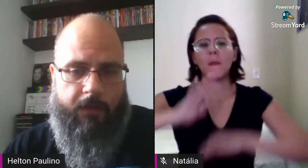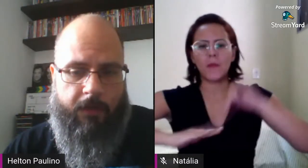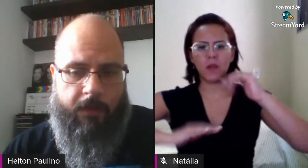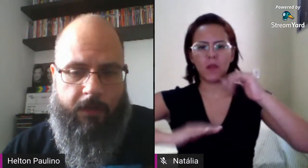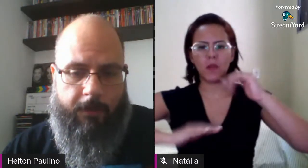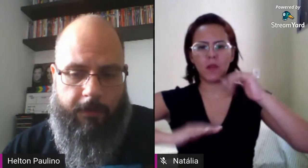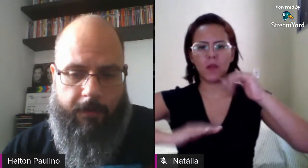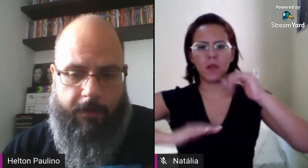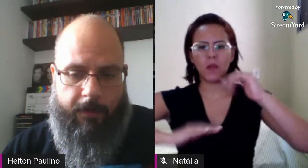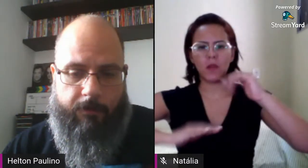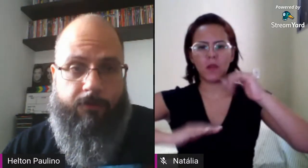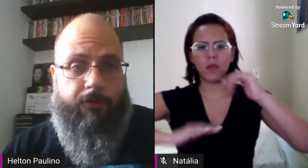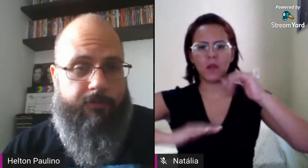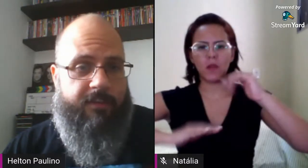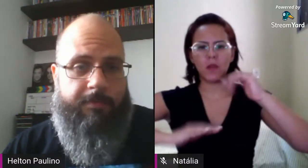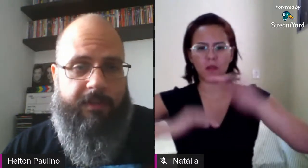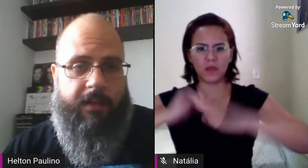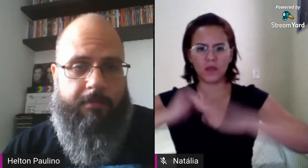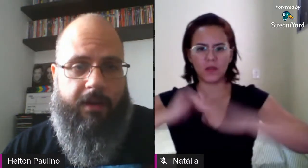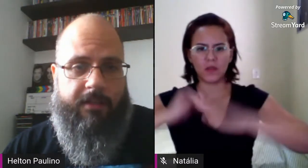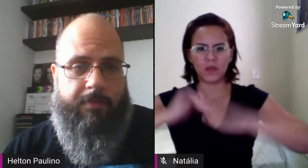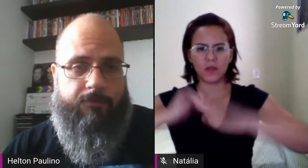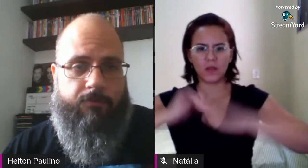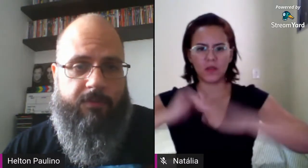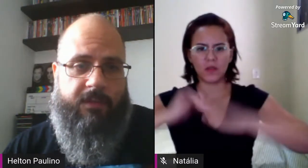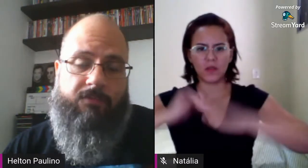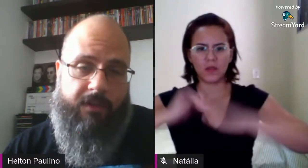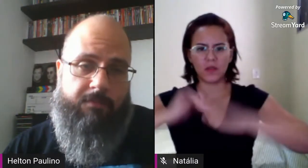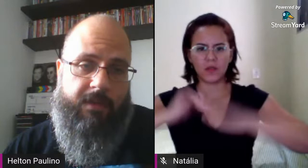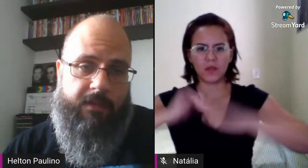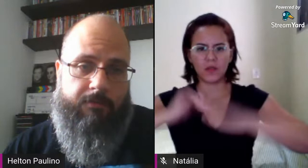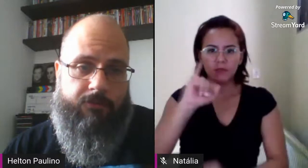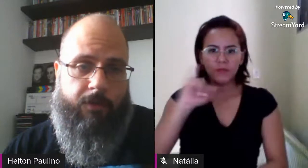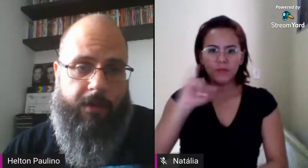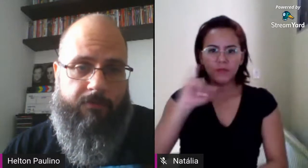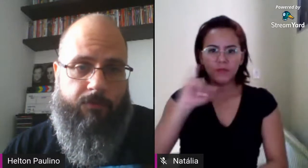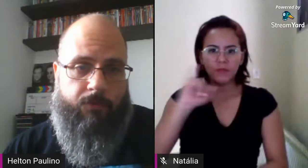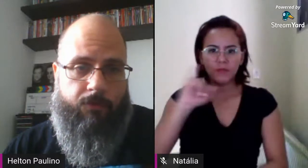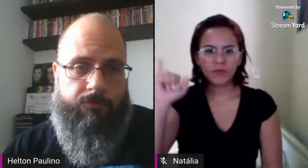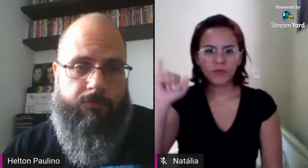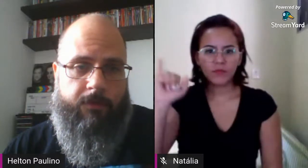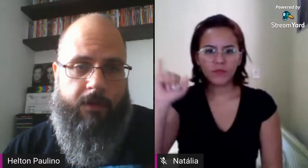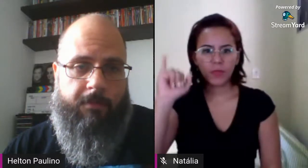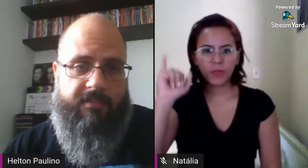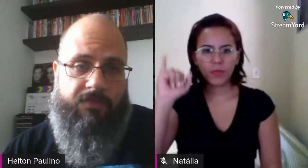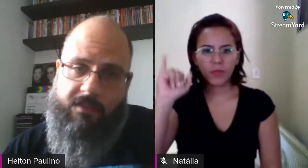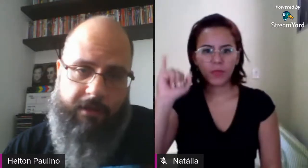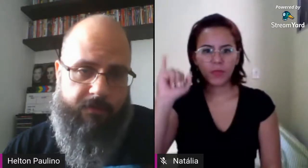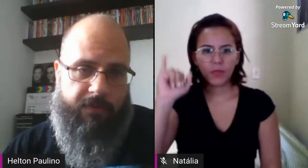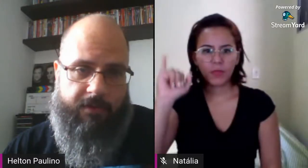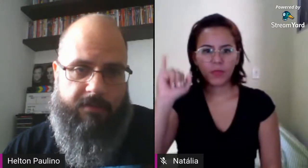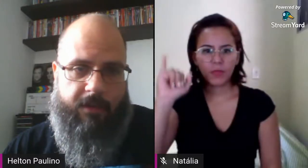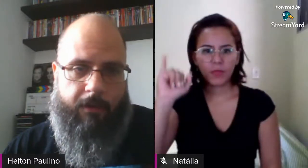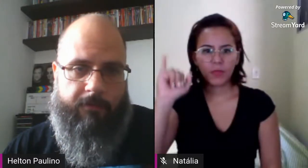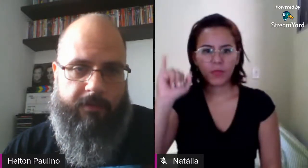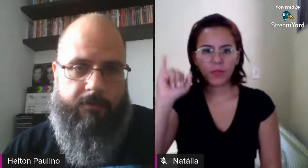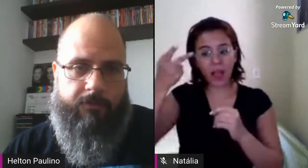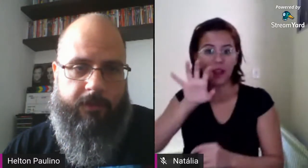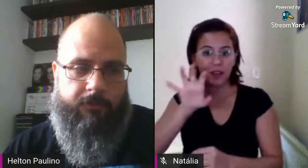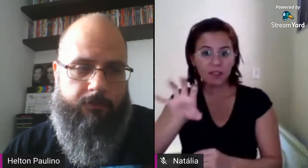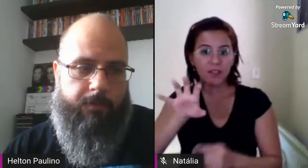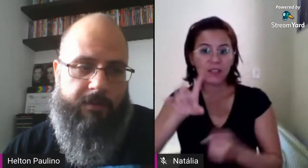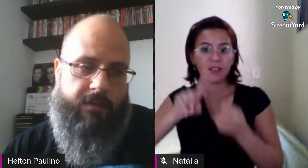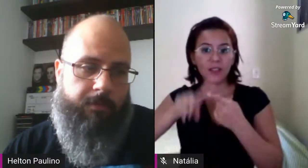internacional. Eu gosto sempre de lembrar de pessoas em que, felizmente, não estão mais conosco, mas que fizeram diferencial